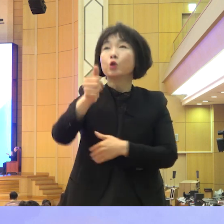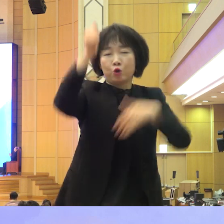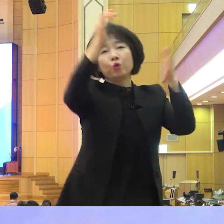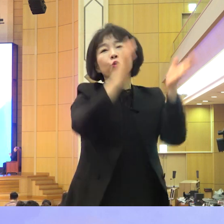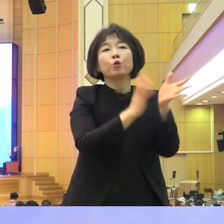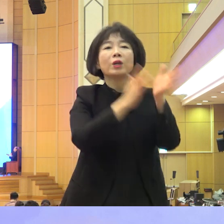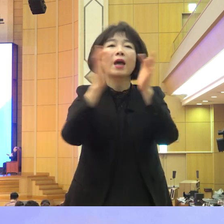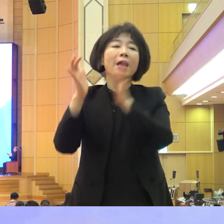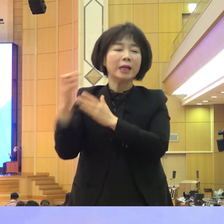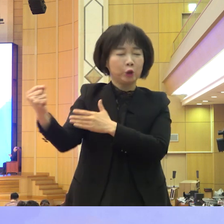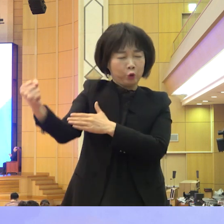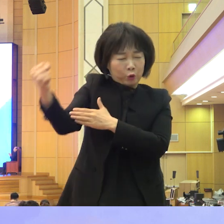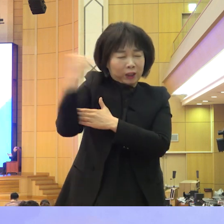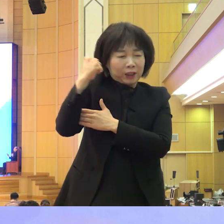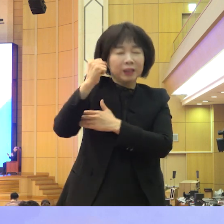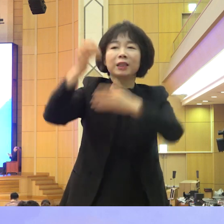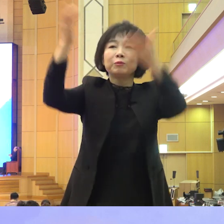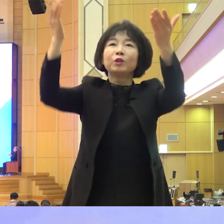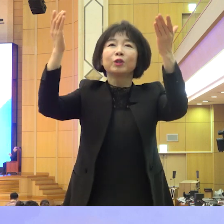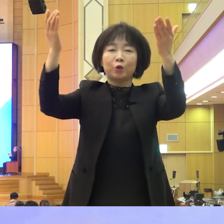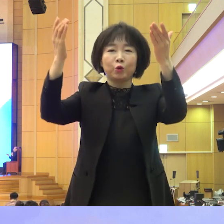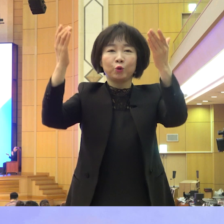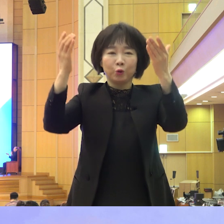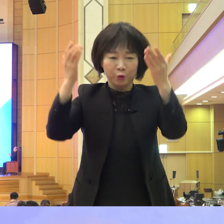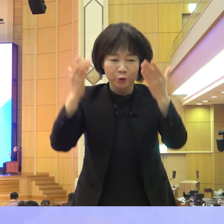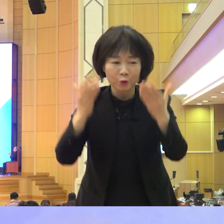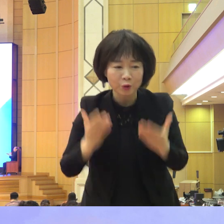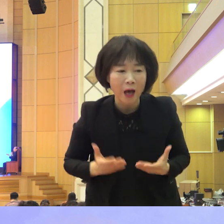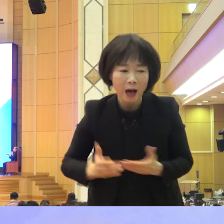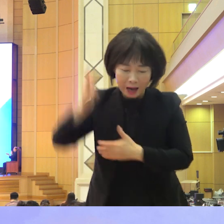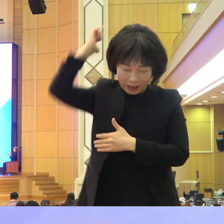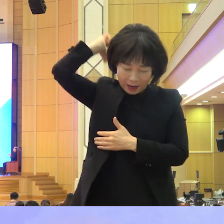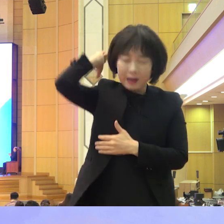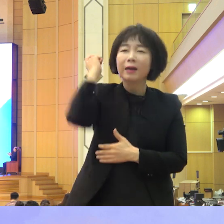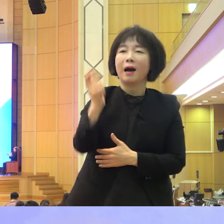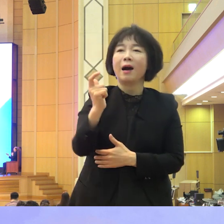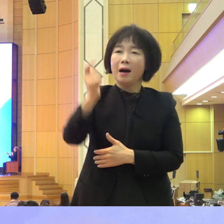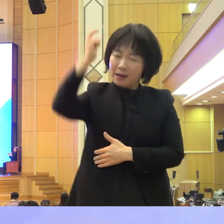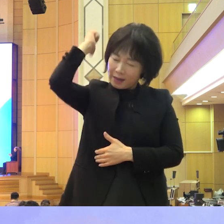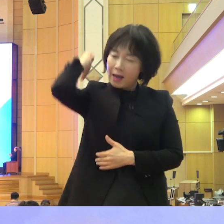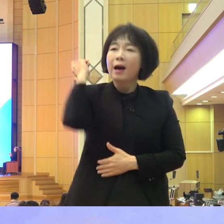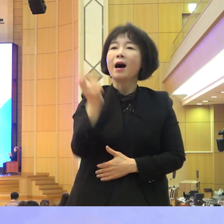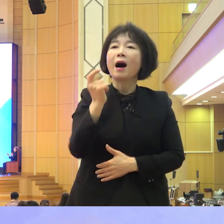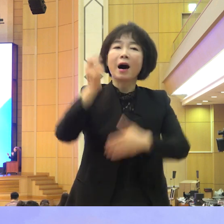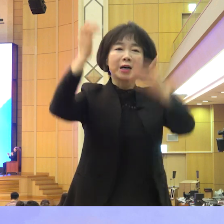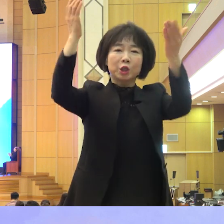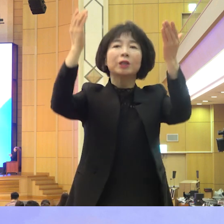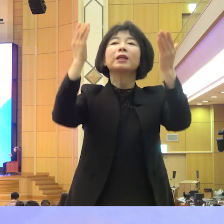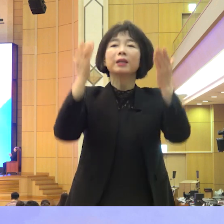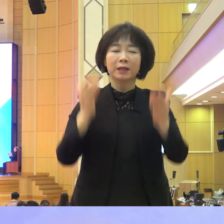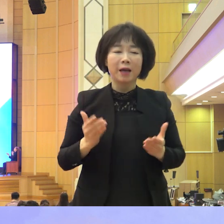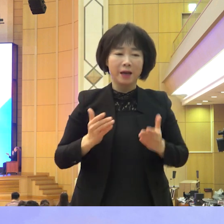따라갈지니. 주 예수 힘을 주사 강하게